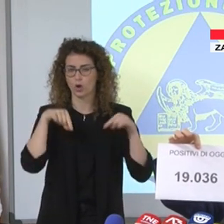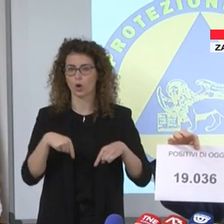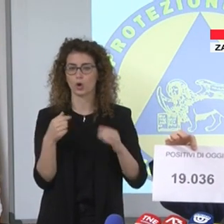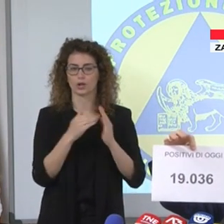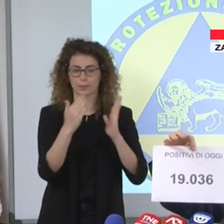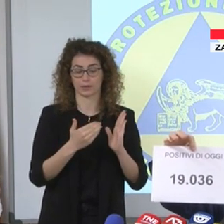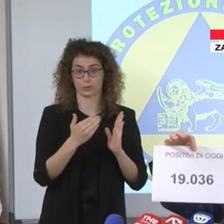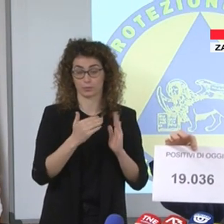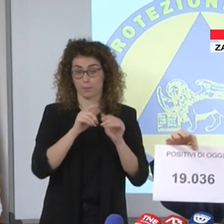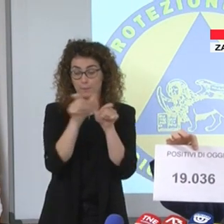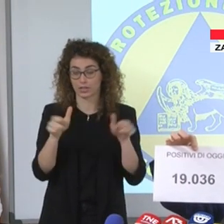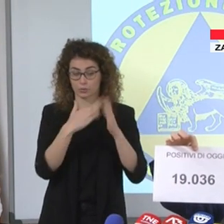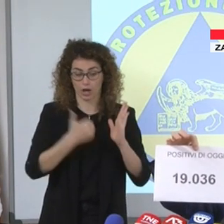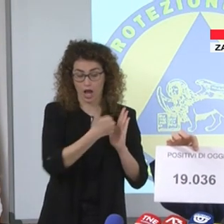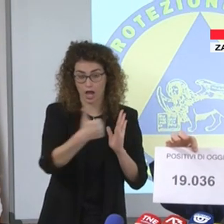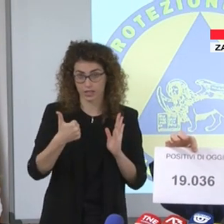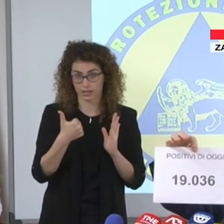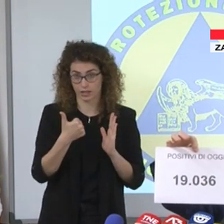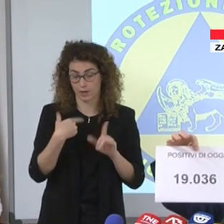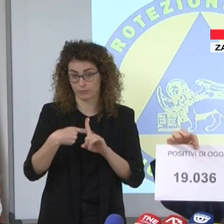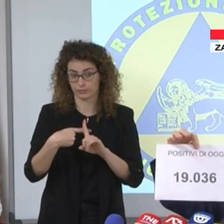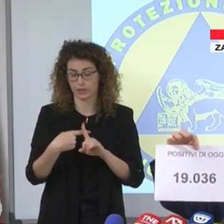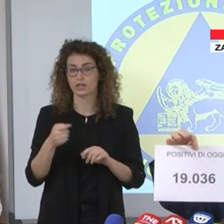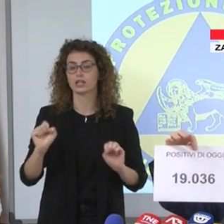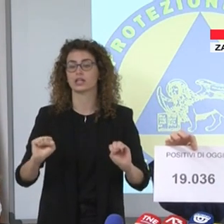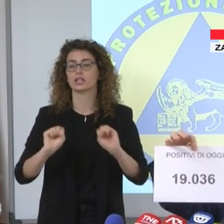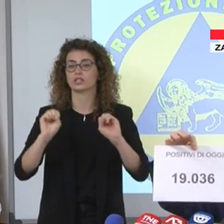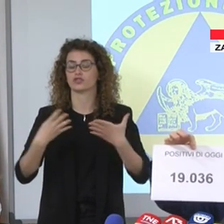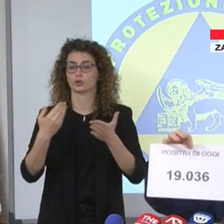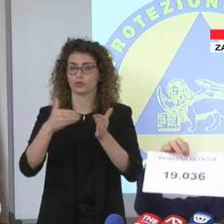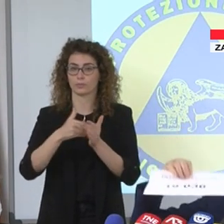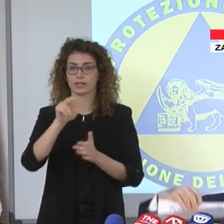isolati positivi in casa sono 19.036.